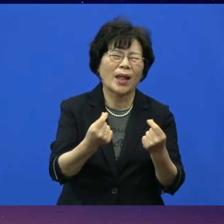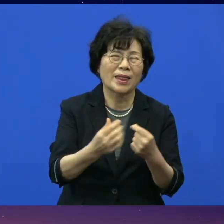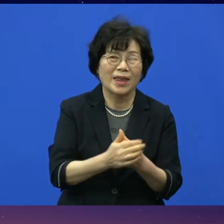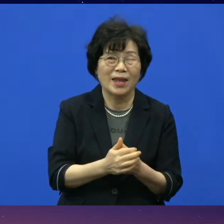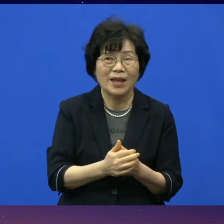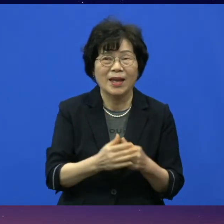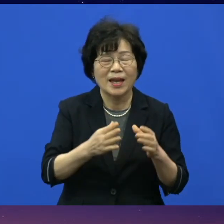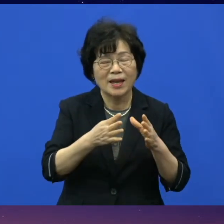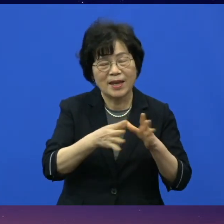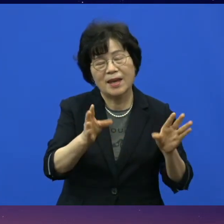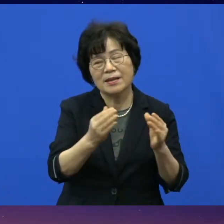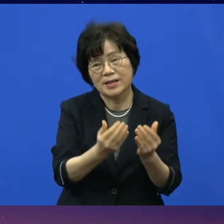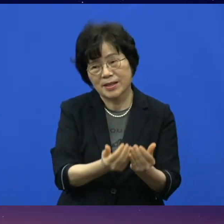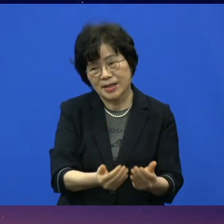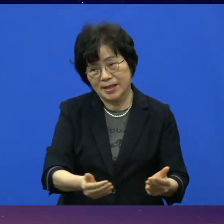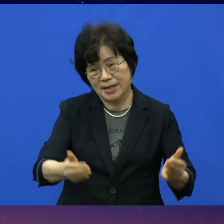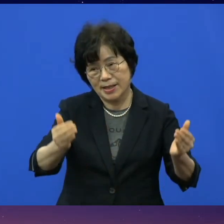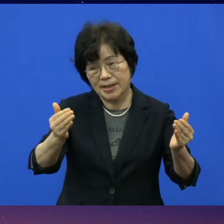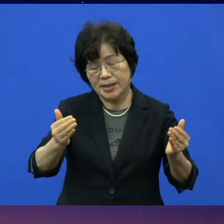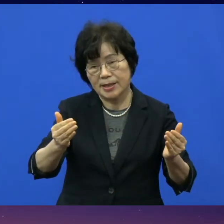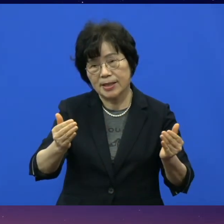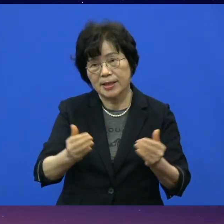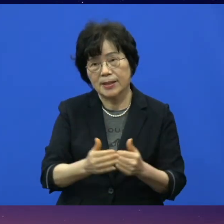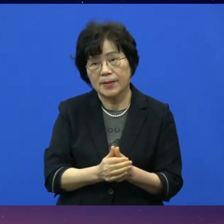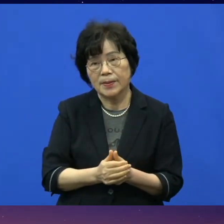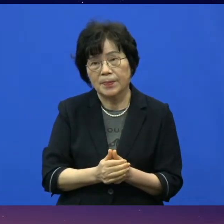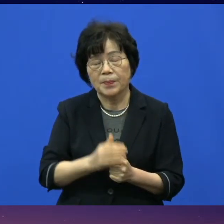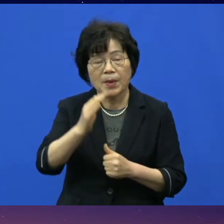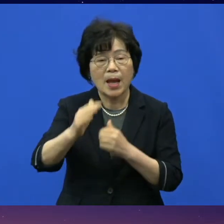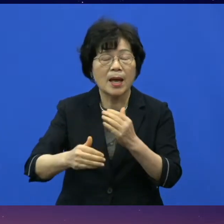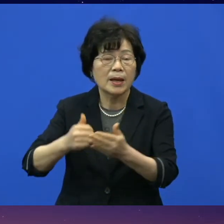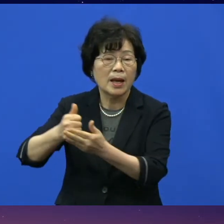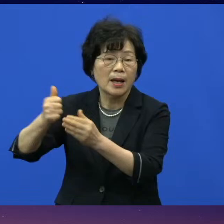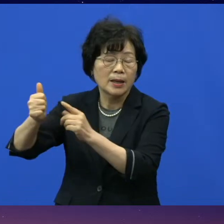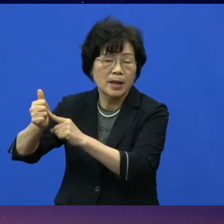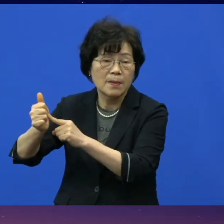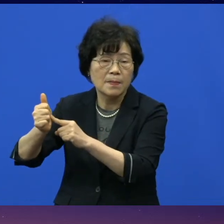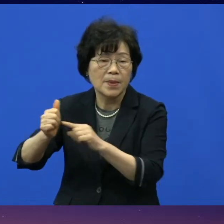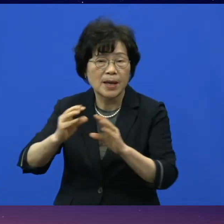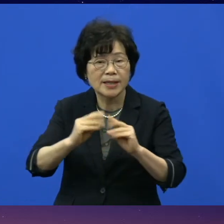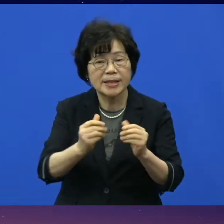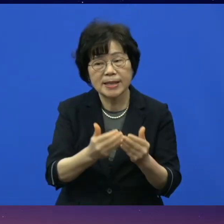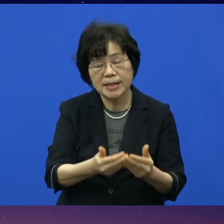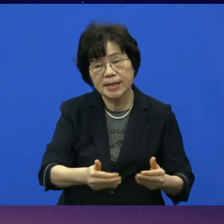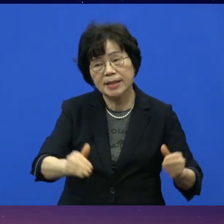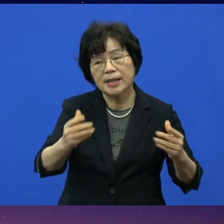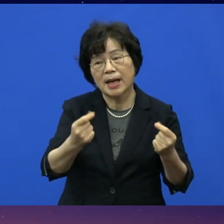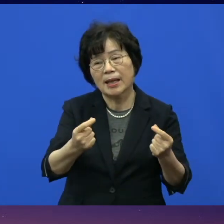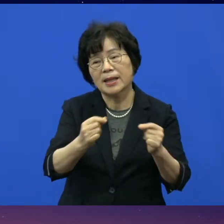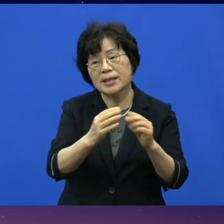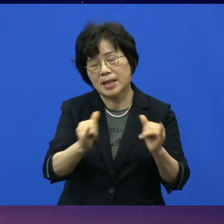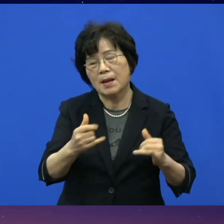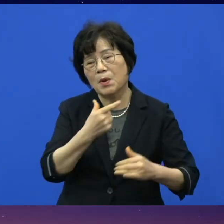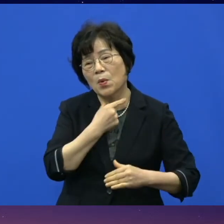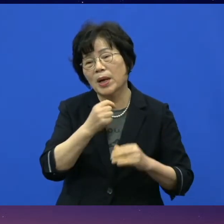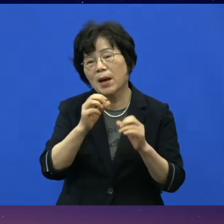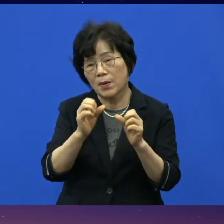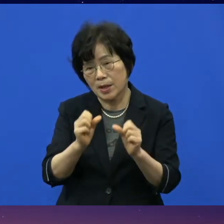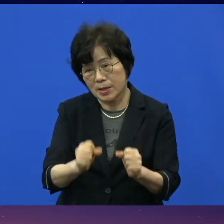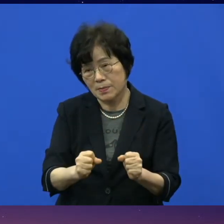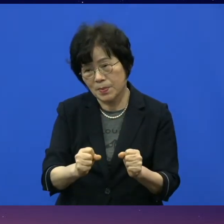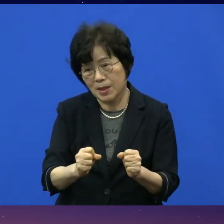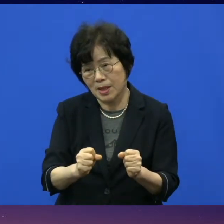깨어진 그릇이에요. 깨어진 거. 여러분, 하나님은 질그릇을 원하신다는 거예요.